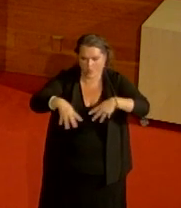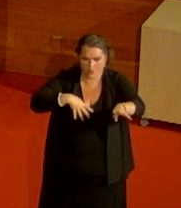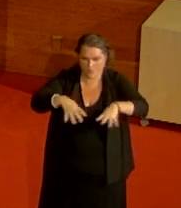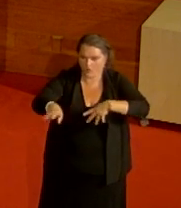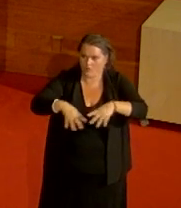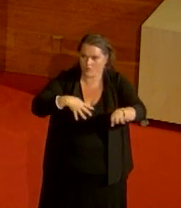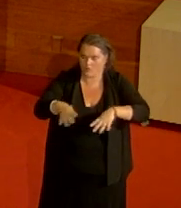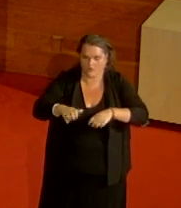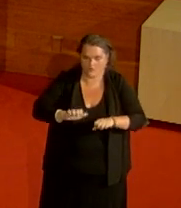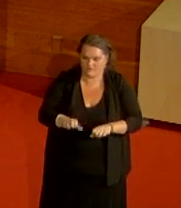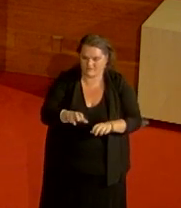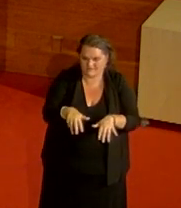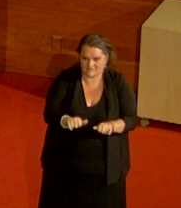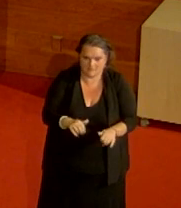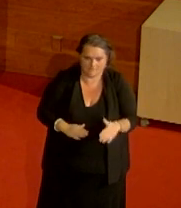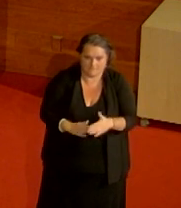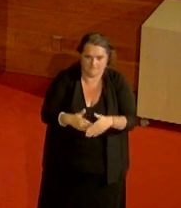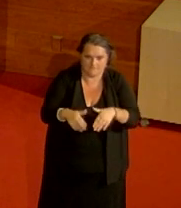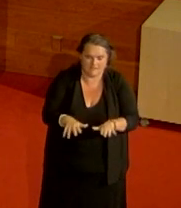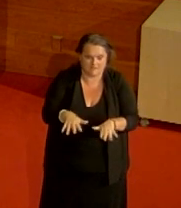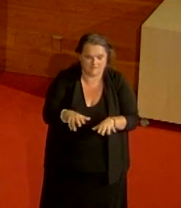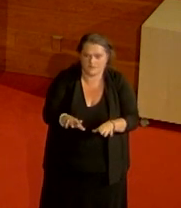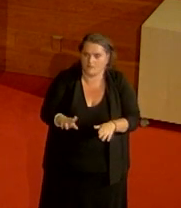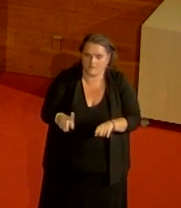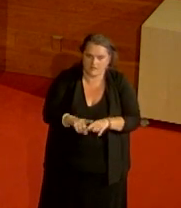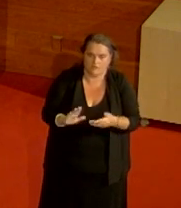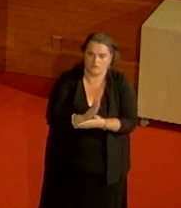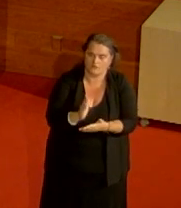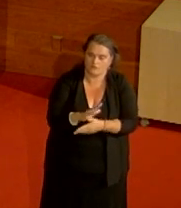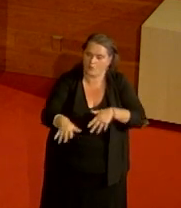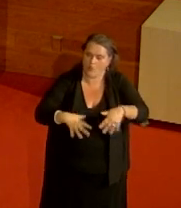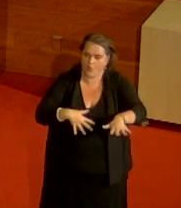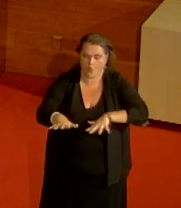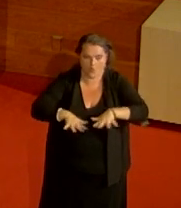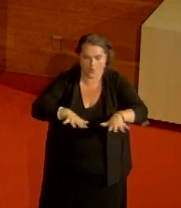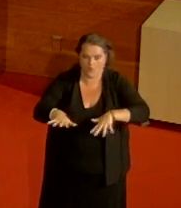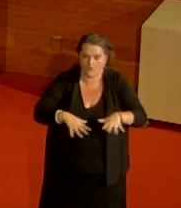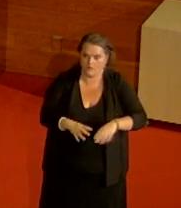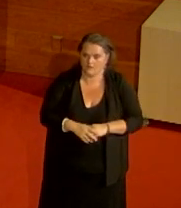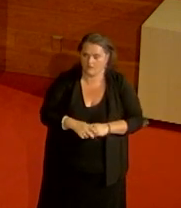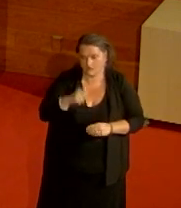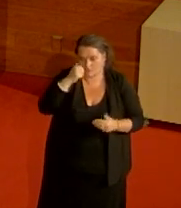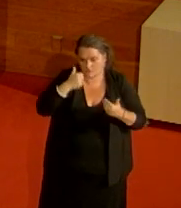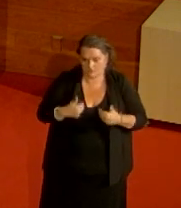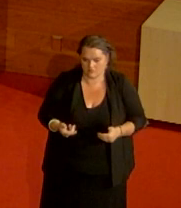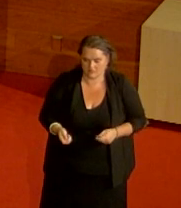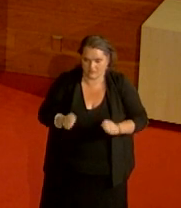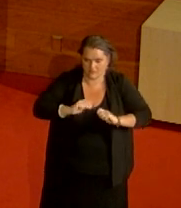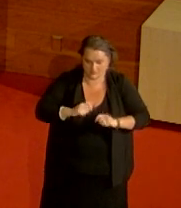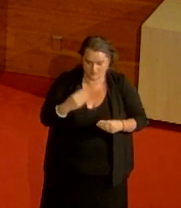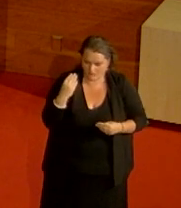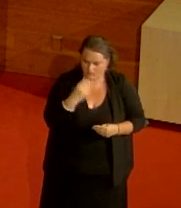con no frenar para para seguir siendo productivos y que tiene como respuesta en los humanos un enfriamiento un